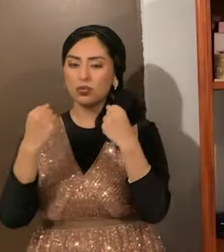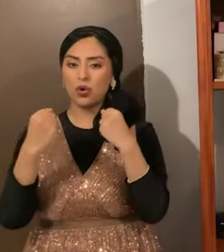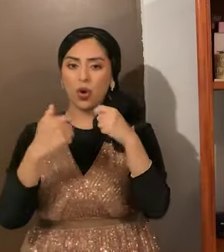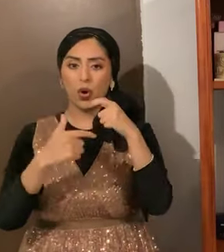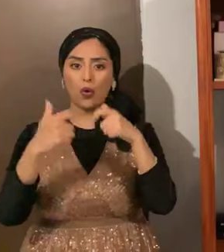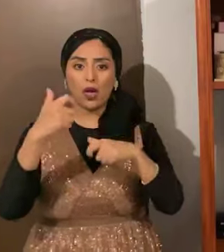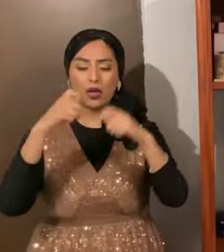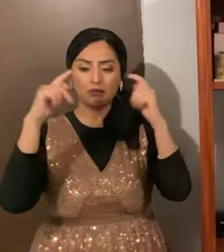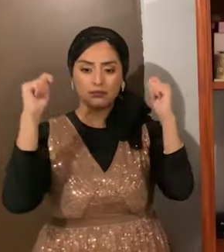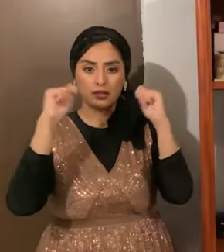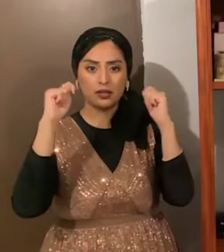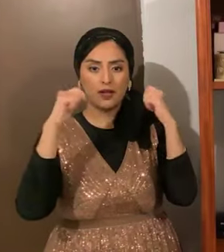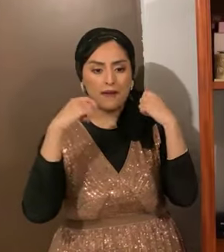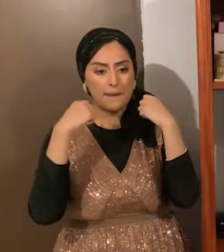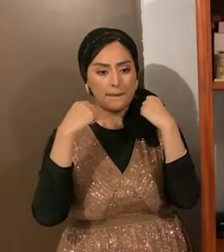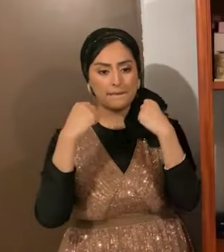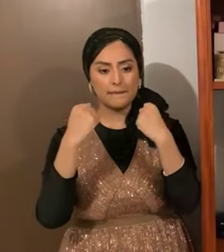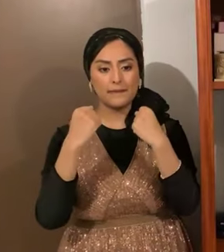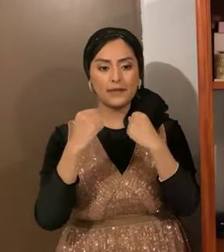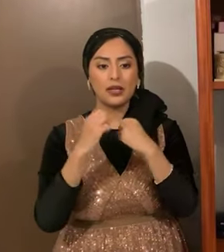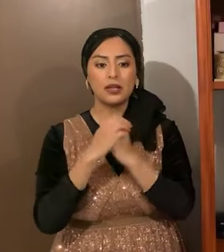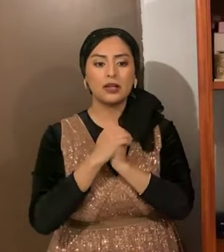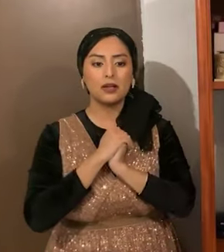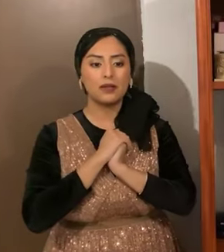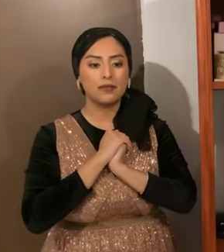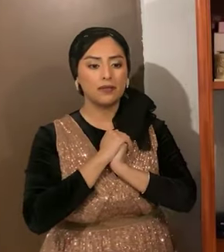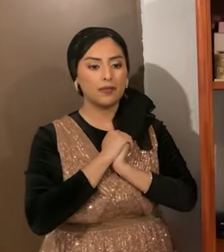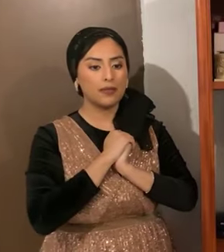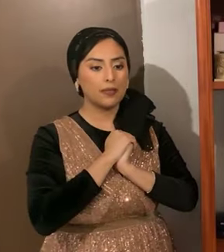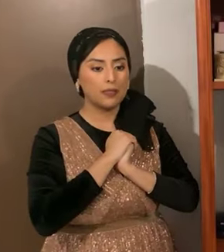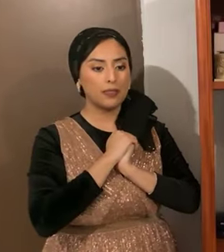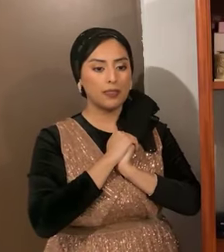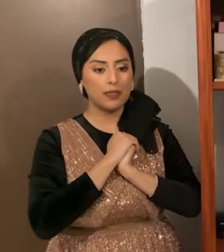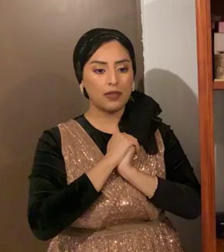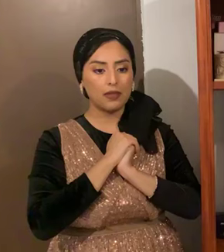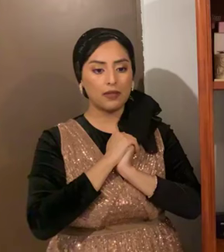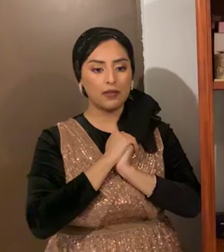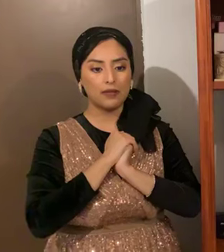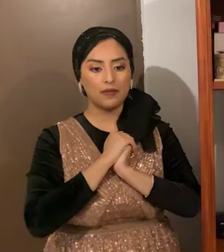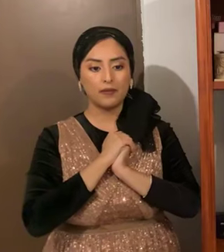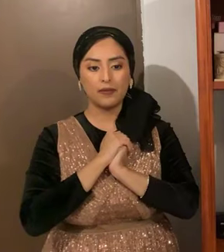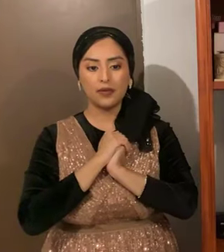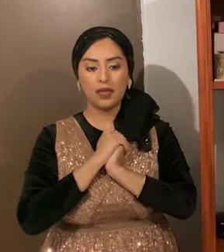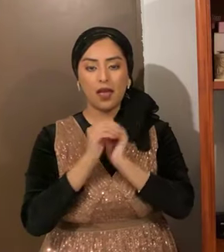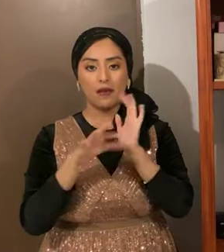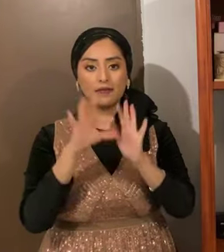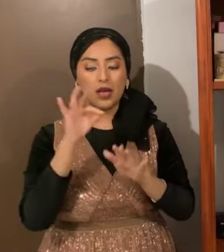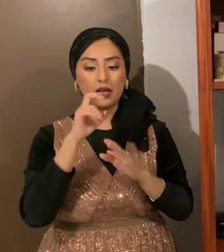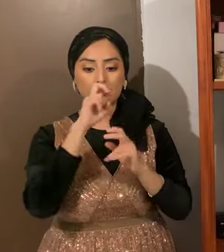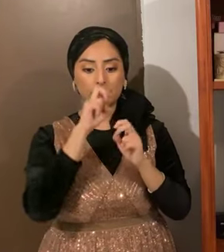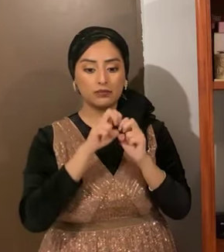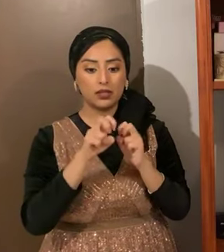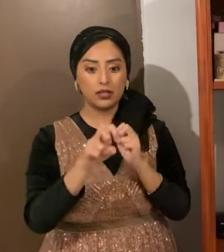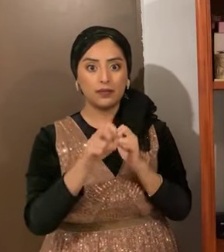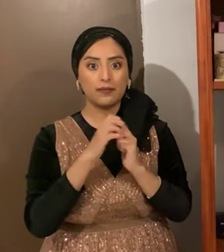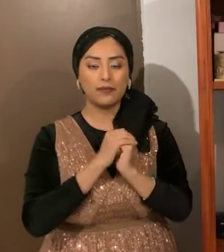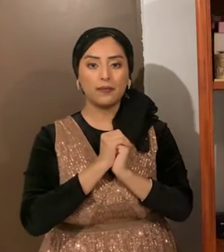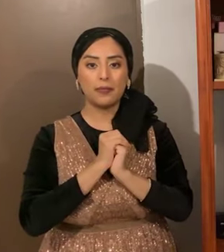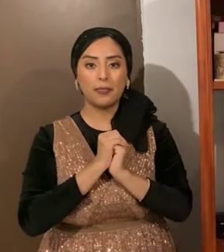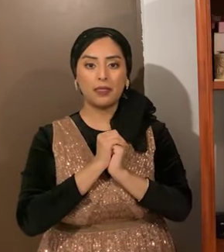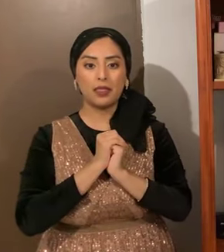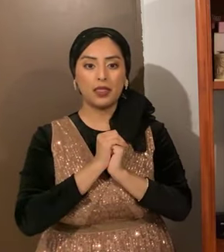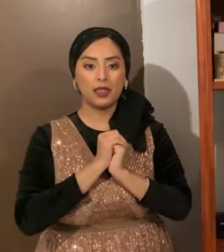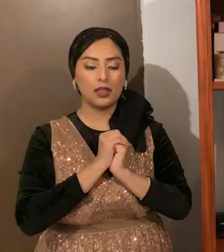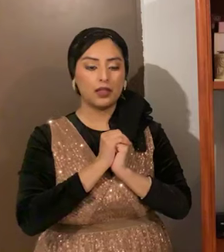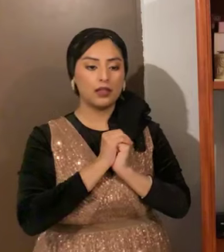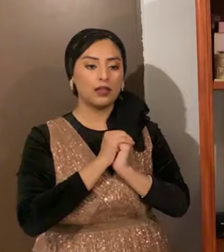gran tribulación va a arreciar después de este eclipse. Y encontramos la serpiente que va a empezar a hacer más